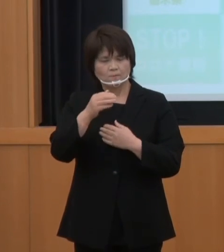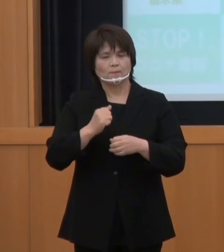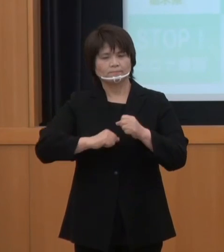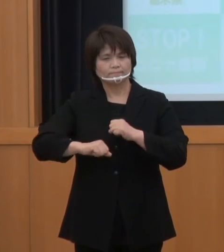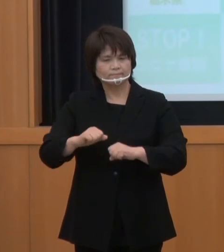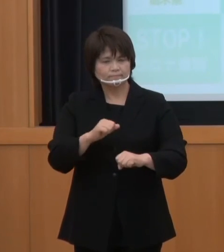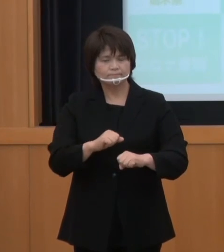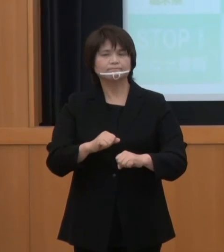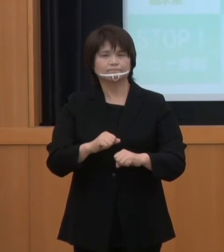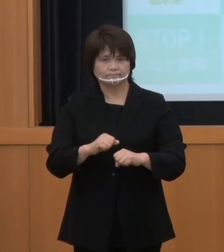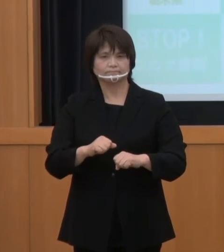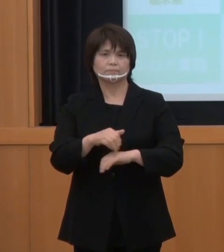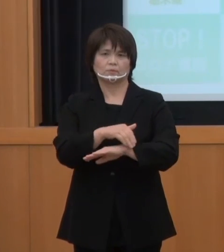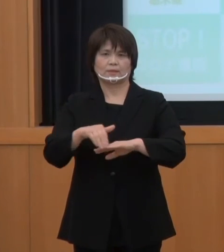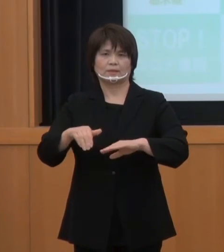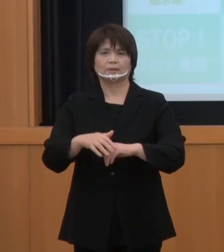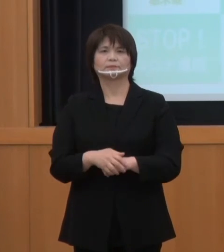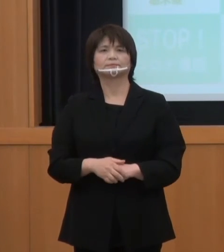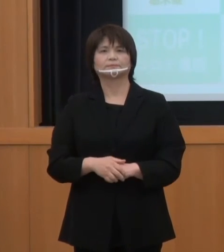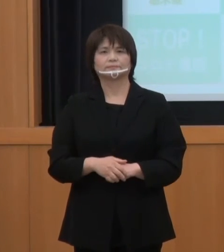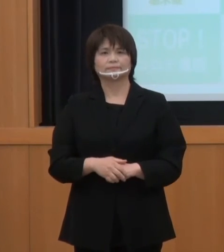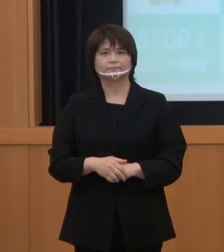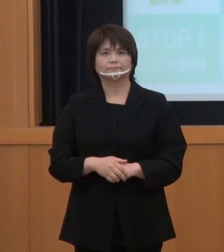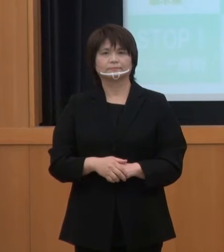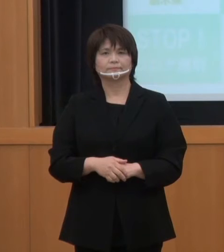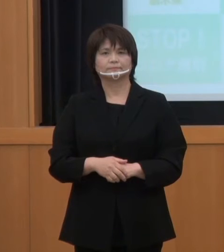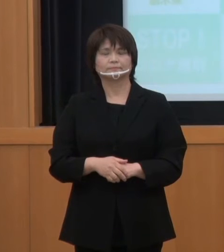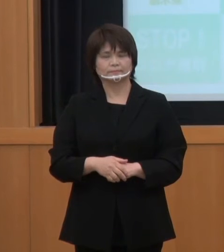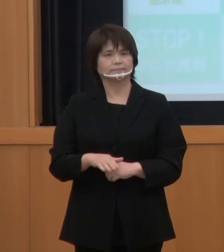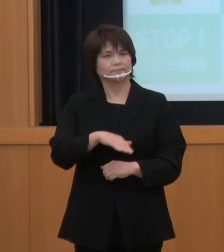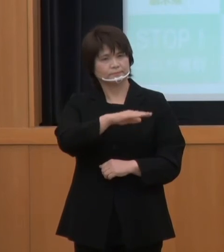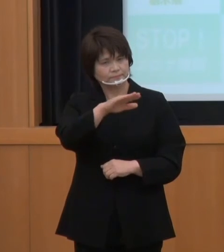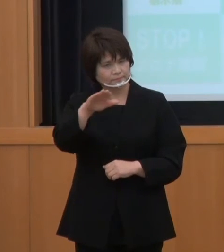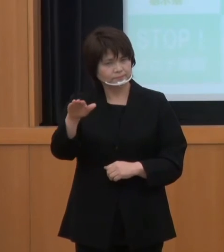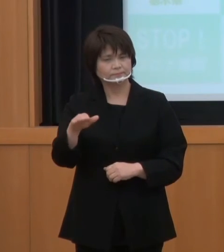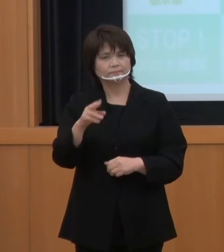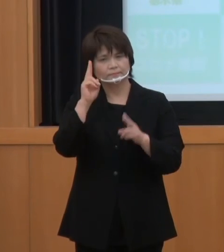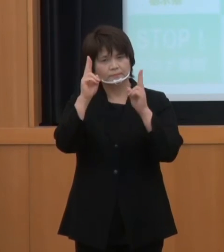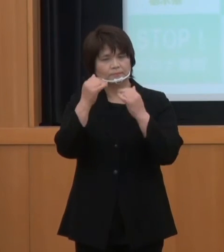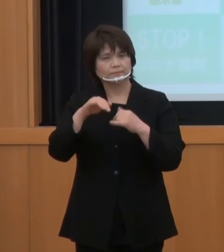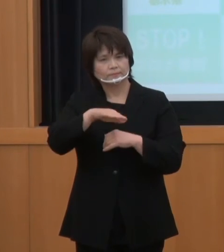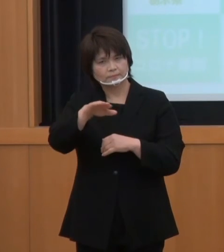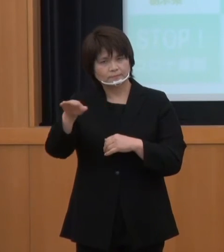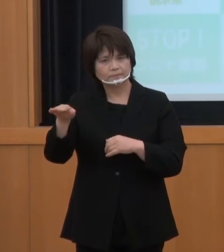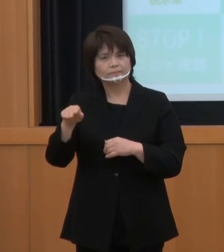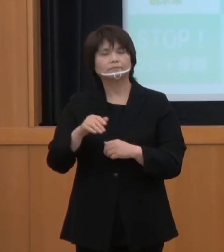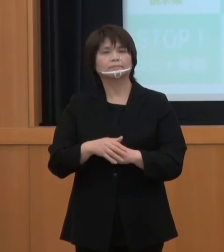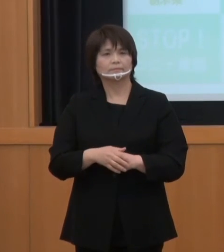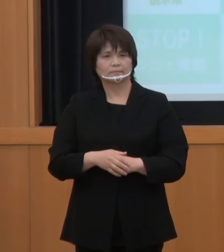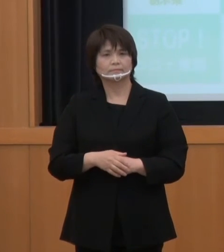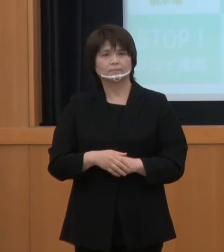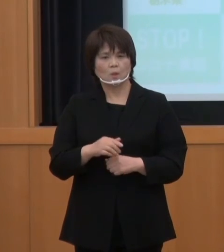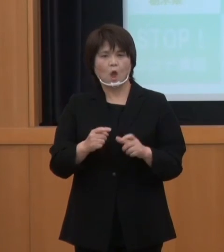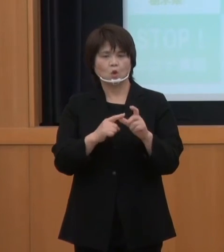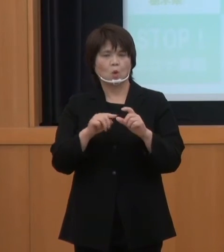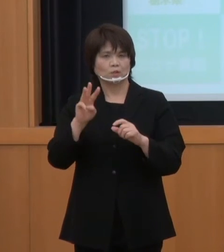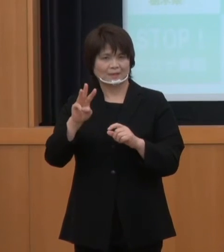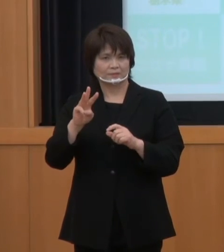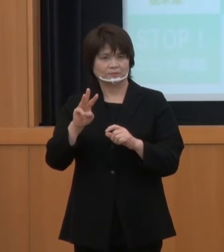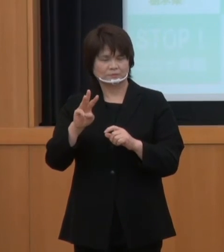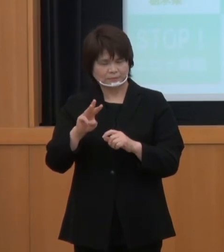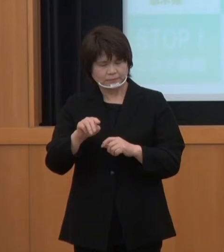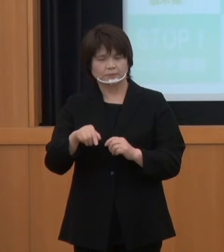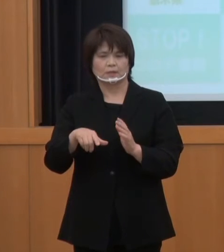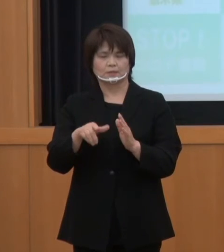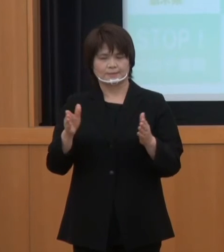り組んでまいりますので、県民事業者の皆さんにおかれましても、このゴールデンウィーク、危